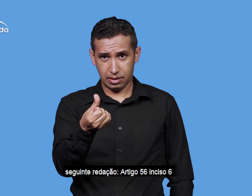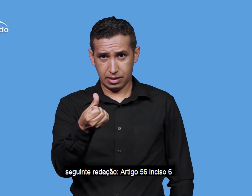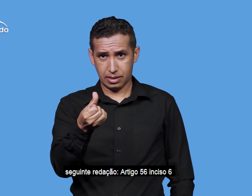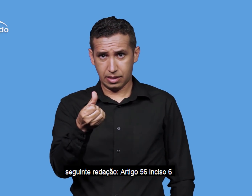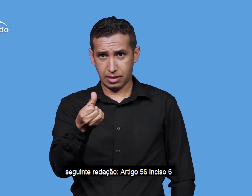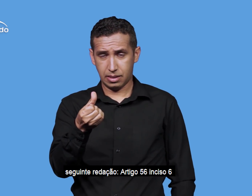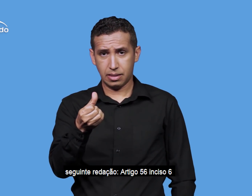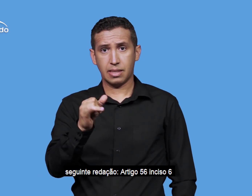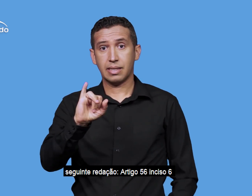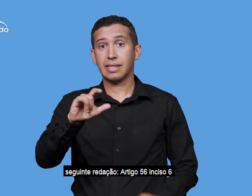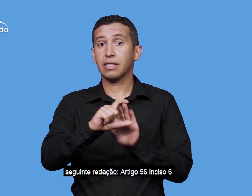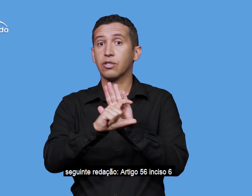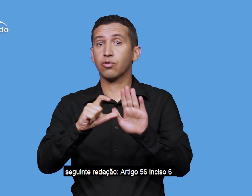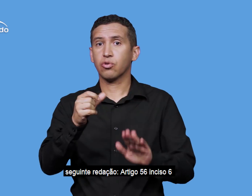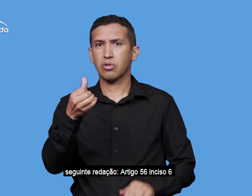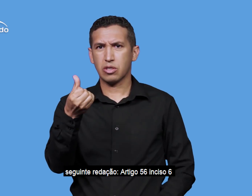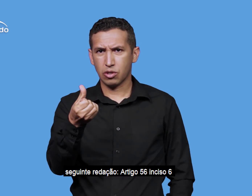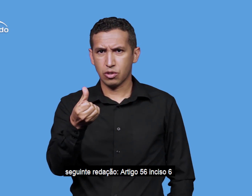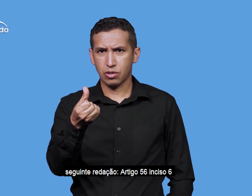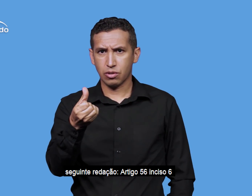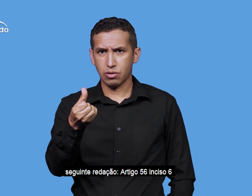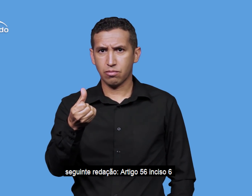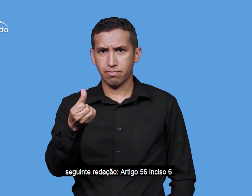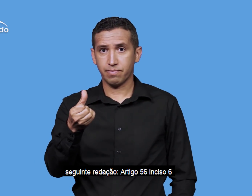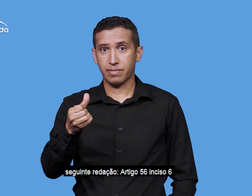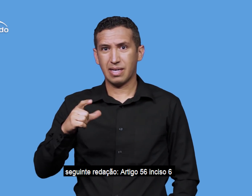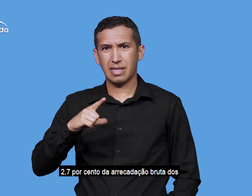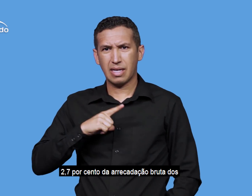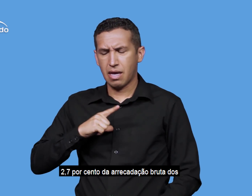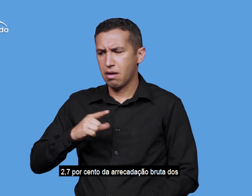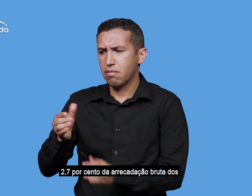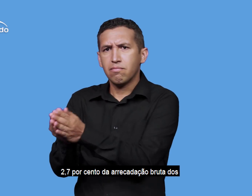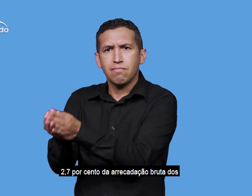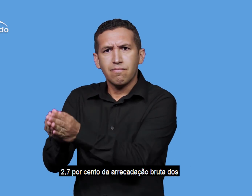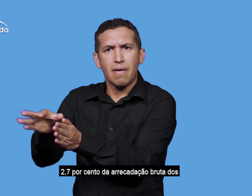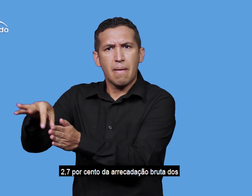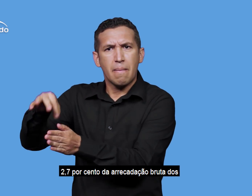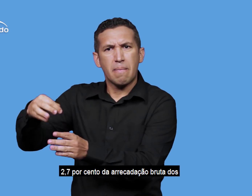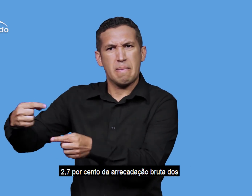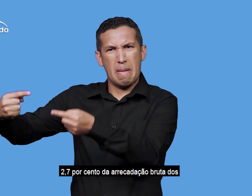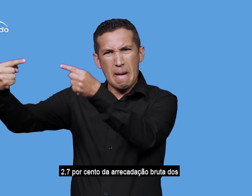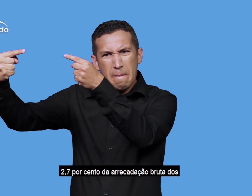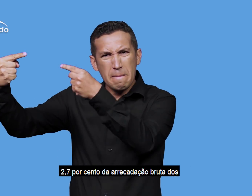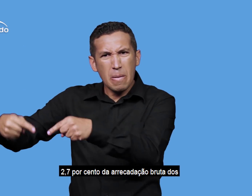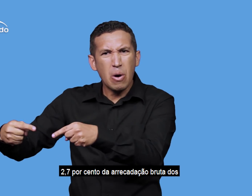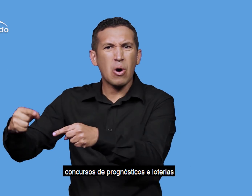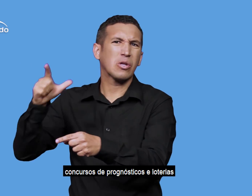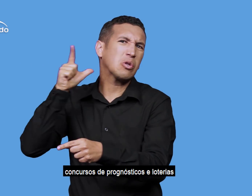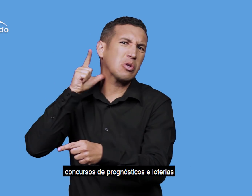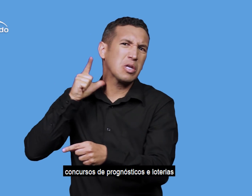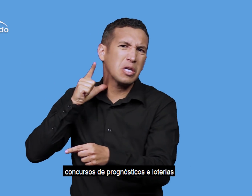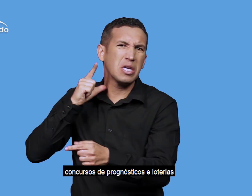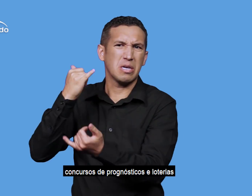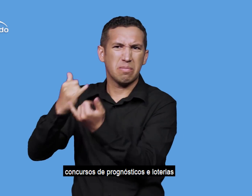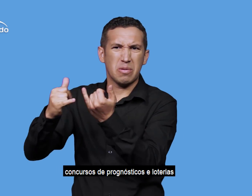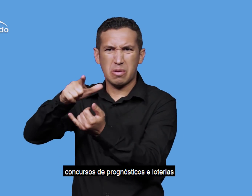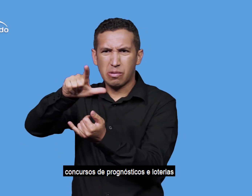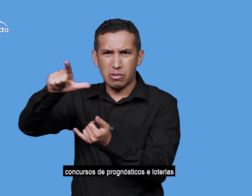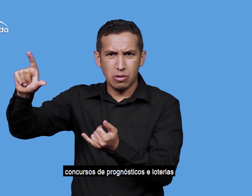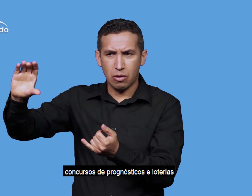6 2,7 por cento da arrecadação bruta dos concursos de prognósticos e loterias